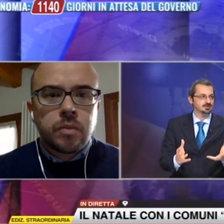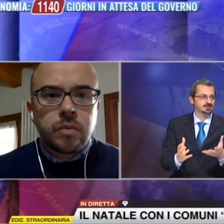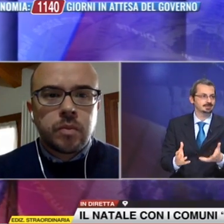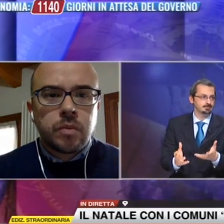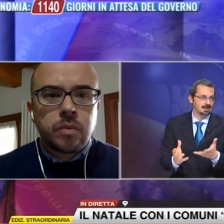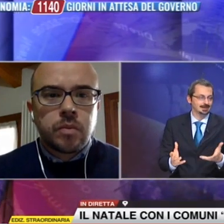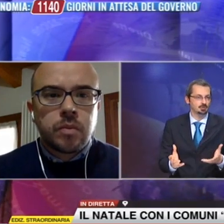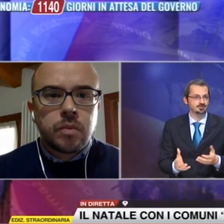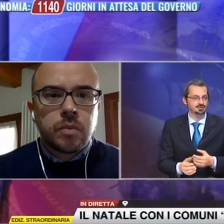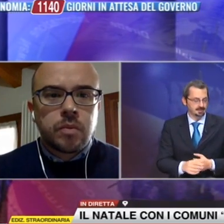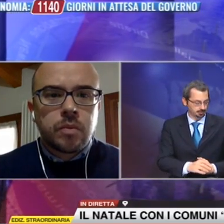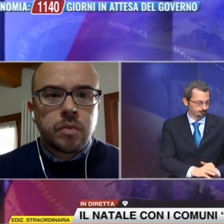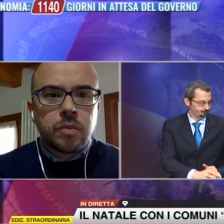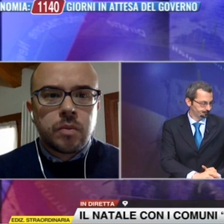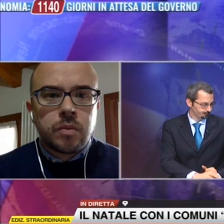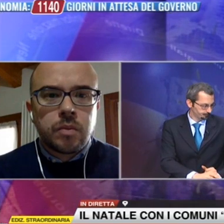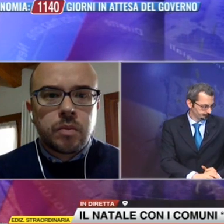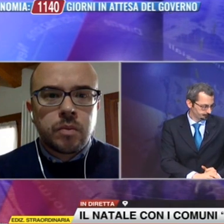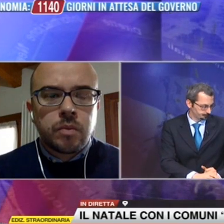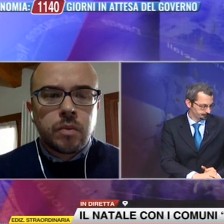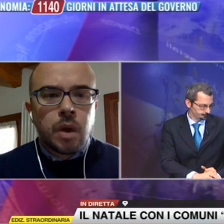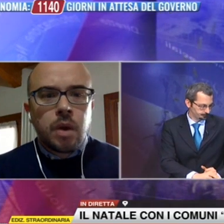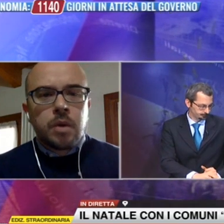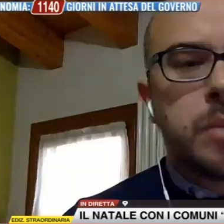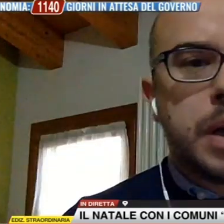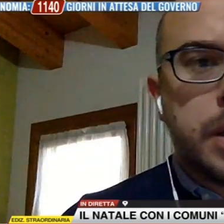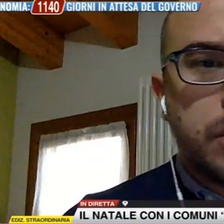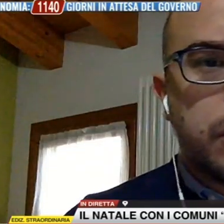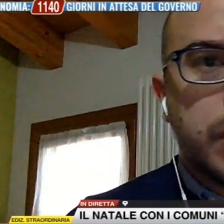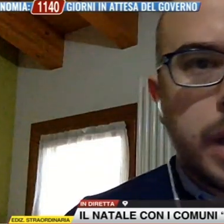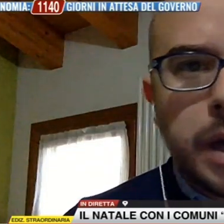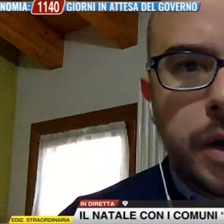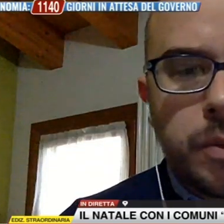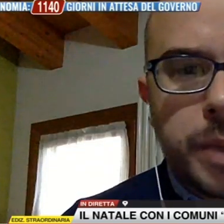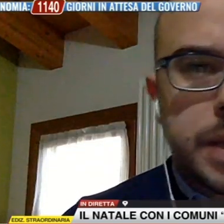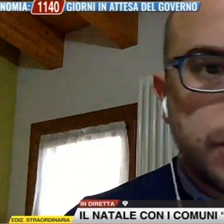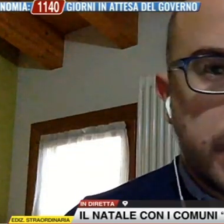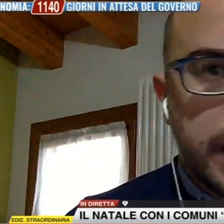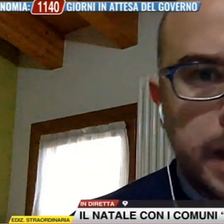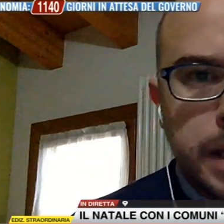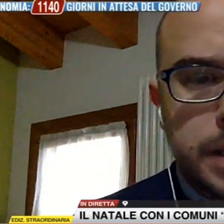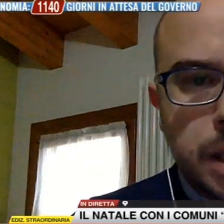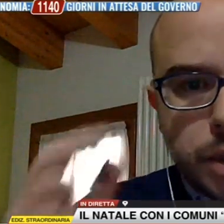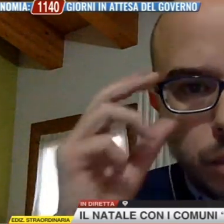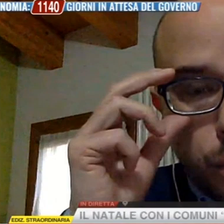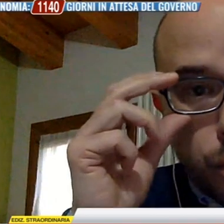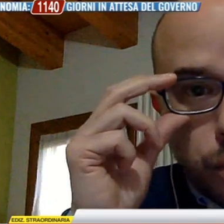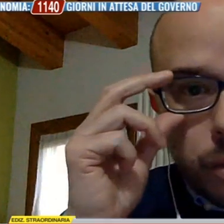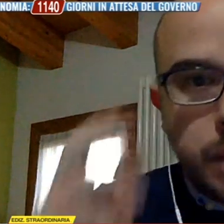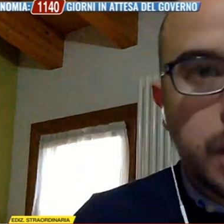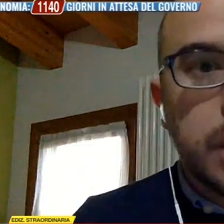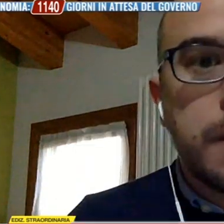lamentato questo mancato coinvolgimento. Ma io non penso che sia questo il